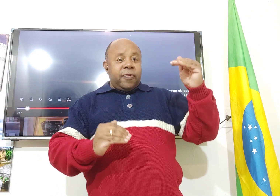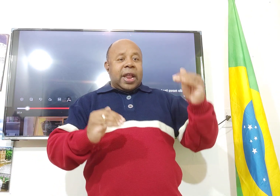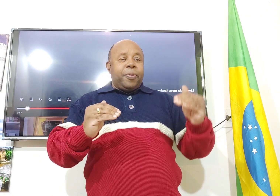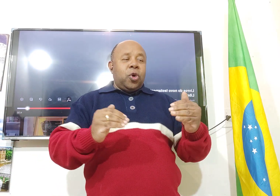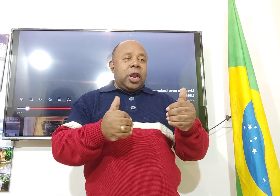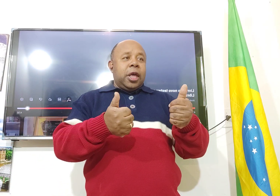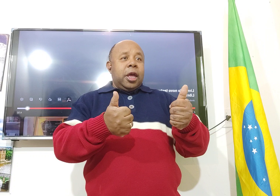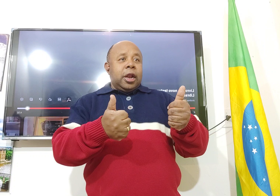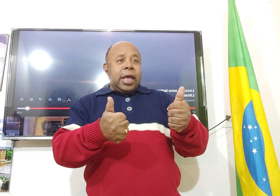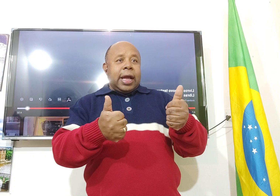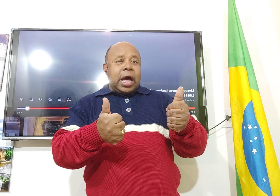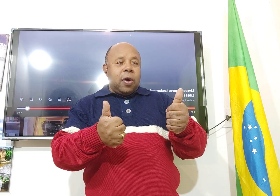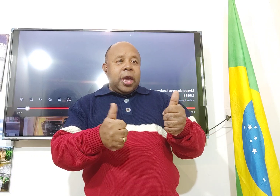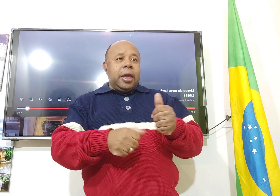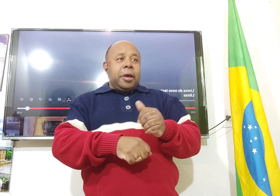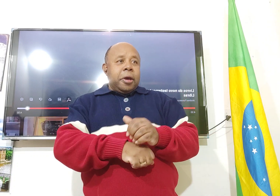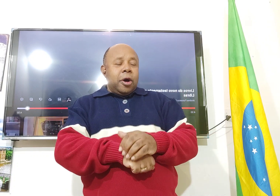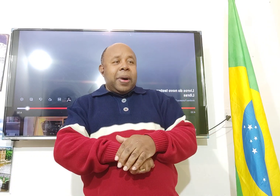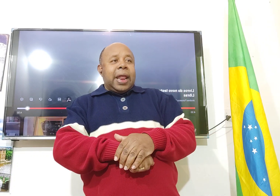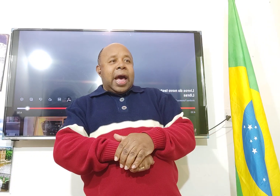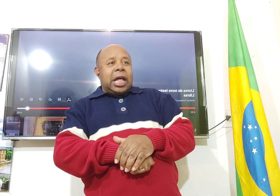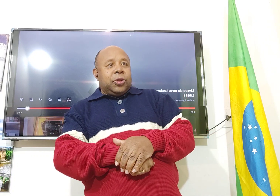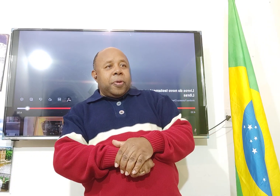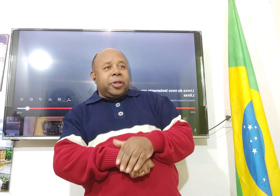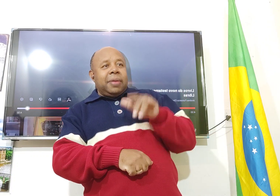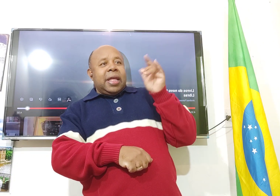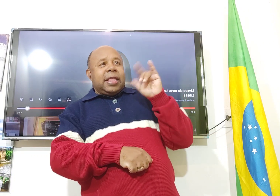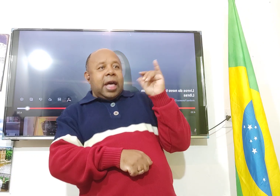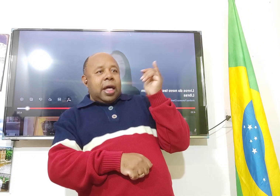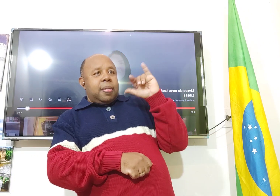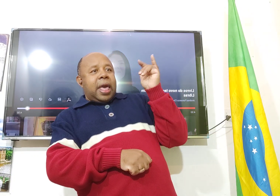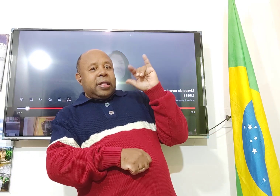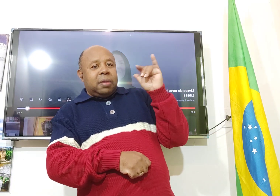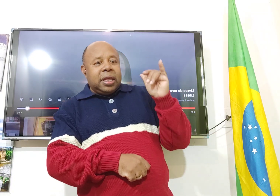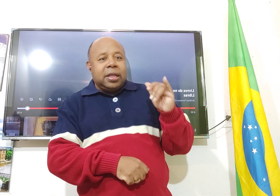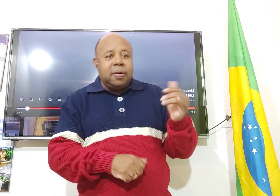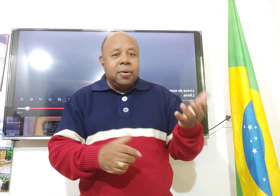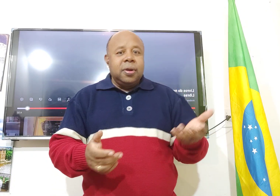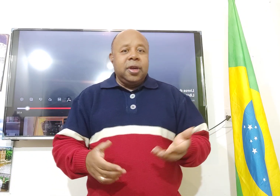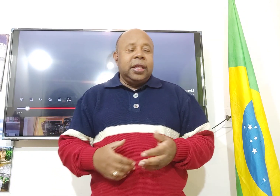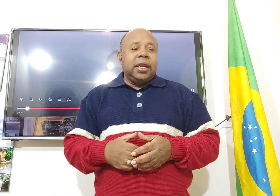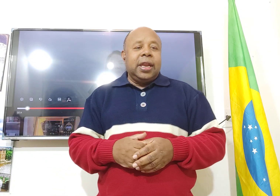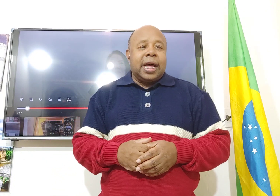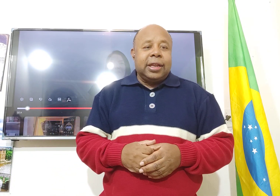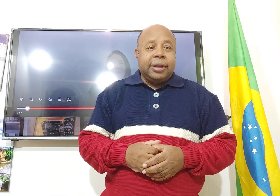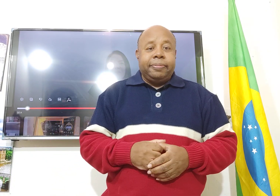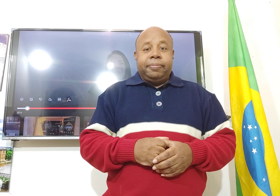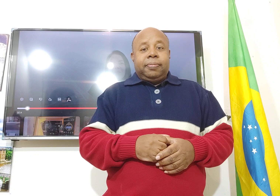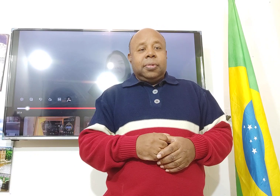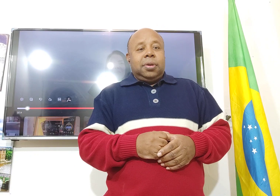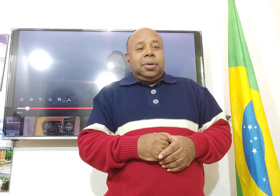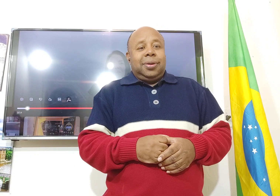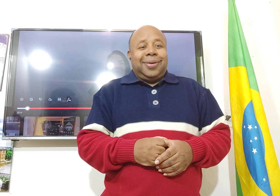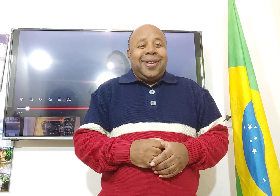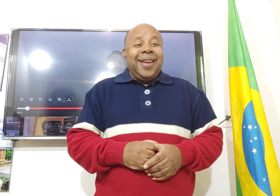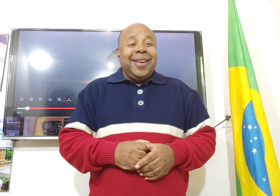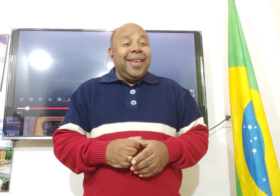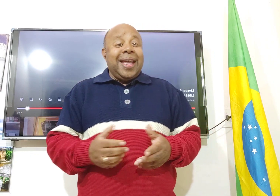fala, pô, legal, hein? É um barato, meu, tremendão, tremendão. Ninguém entender nada, né? Ninguém